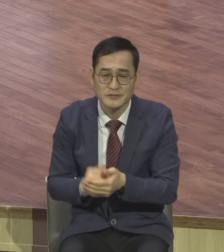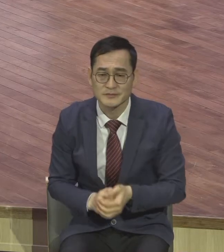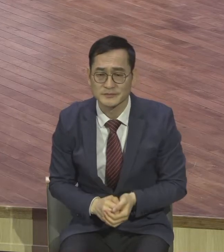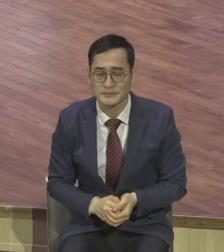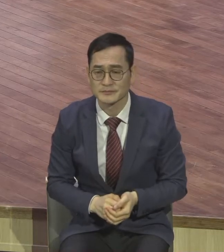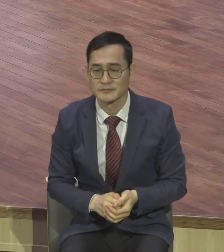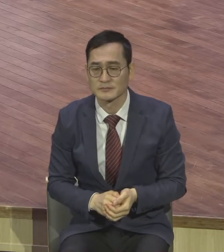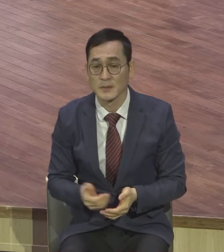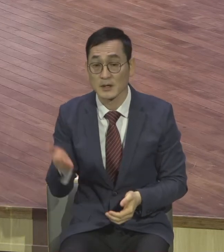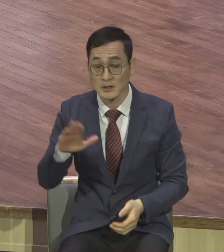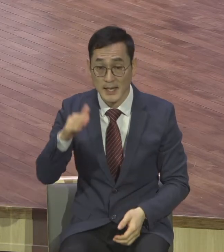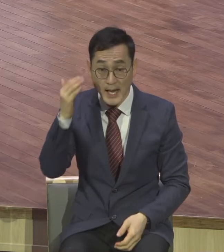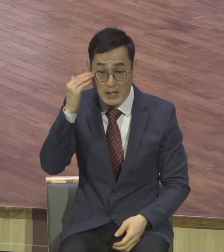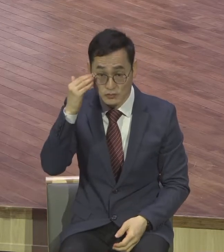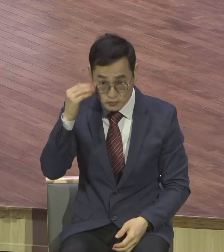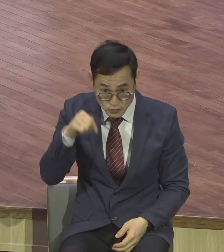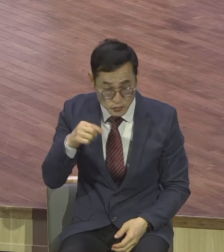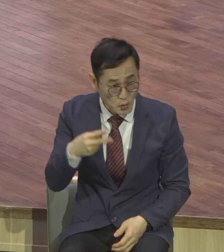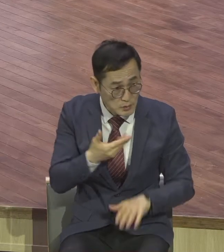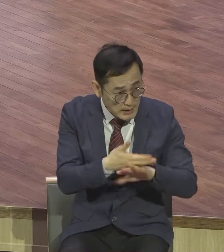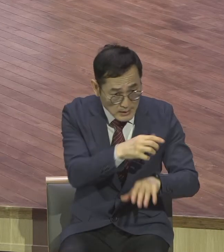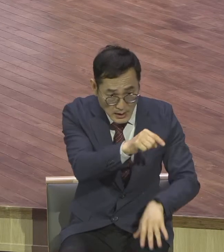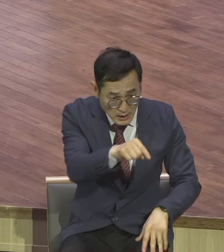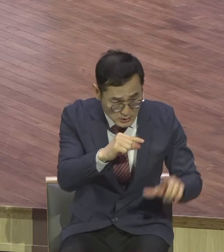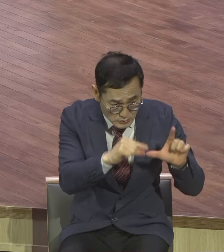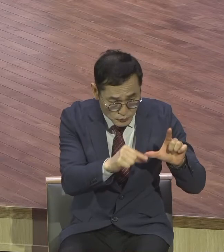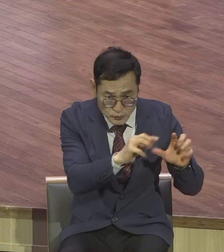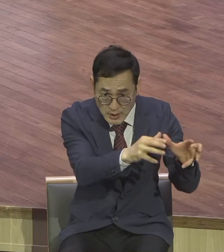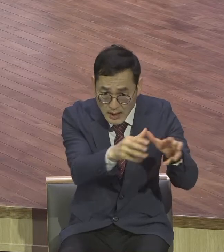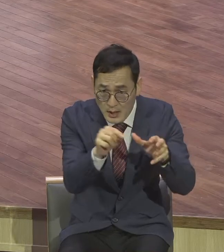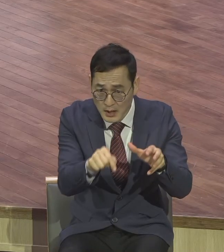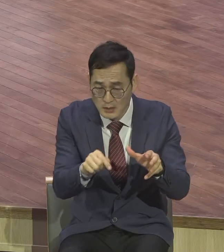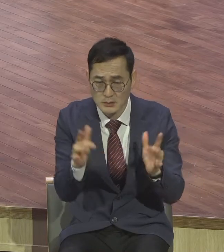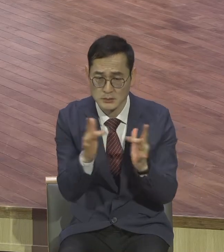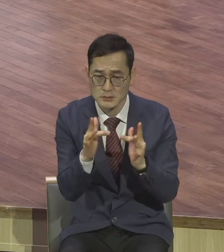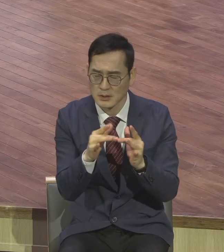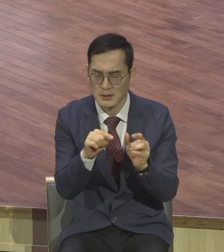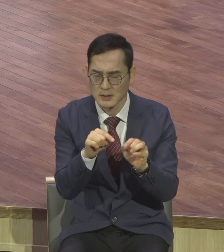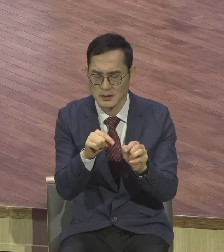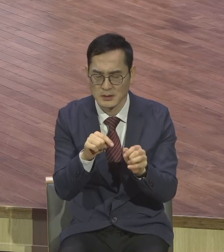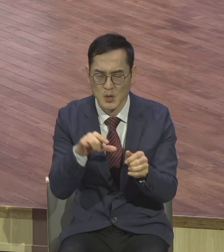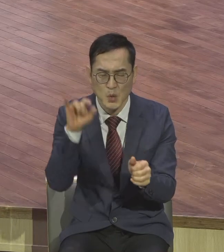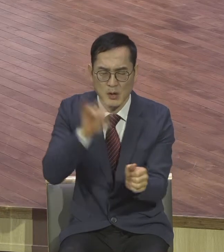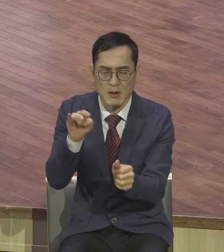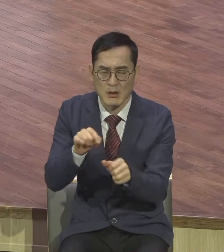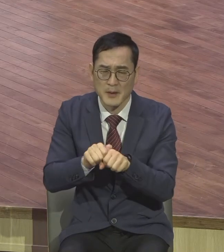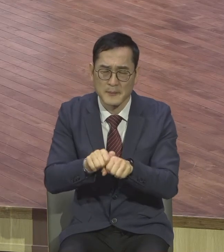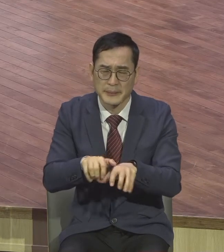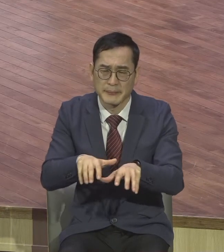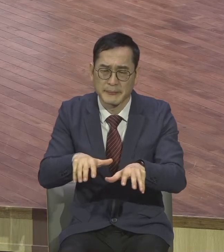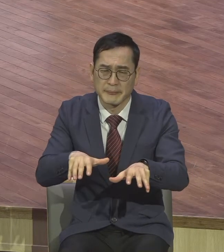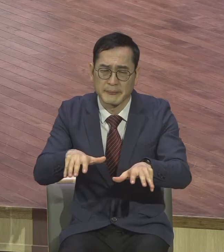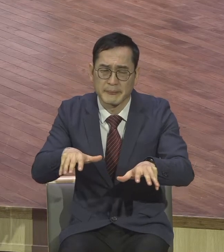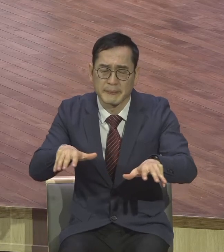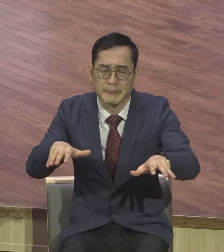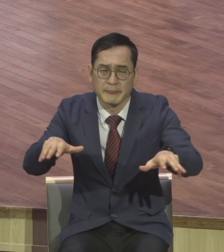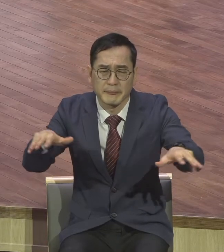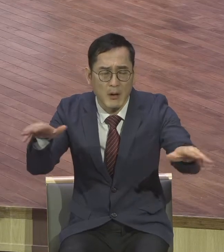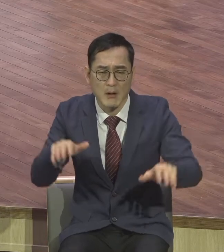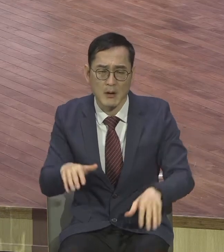확산이 계속 그렇게 어마어마하게 지금 인도 중심으로 펼쳐나가고 있습니다.